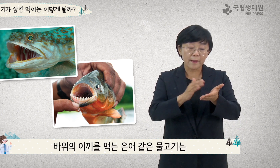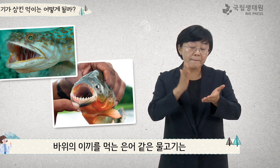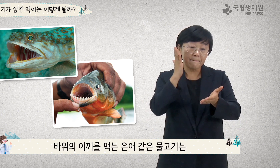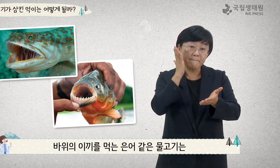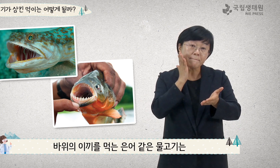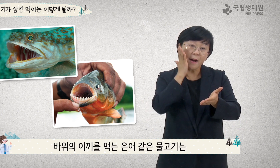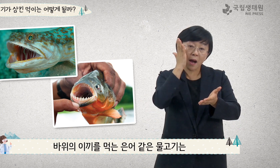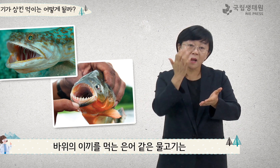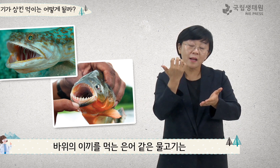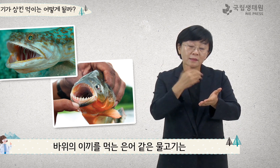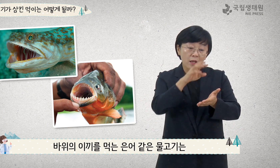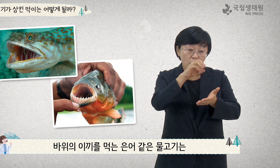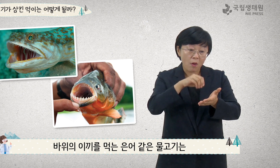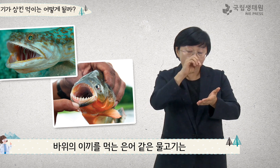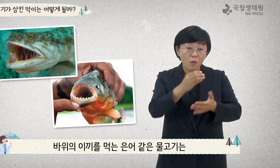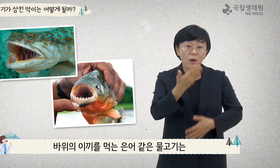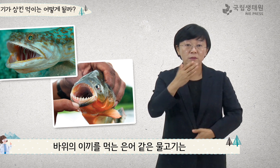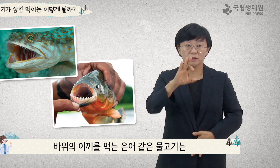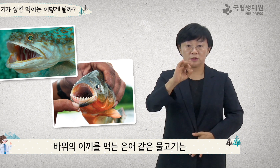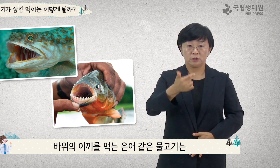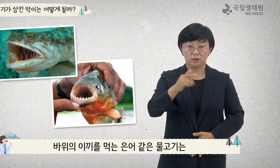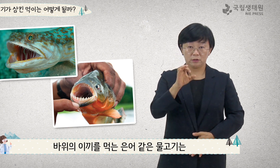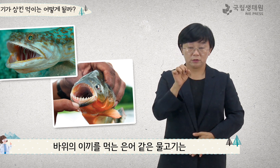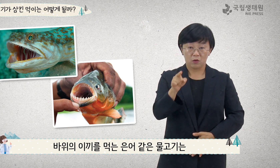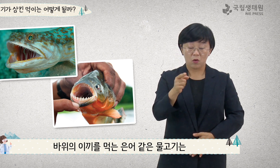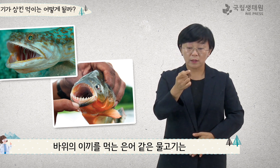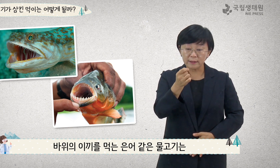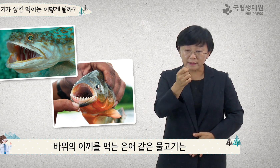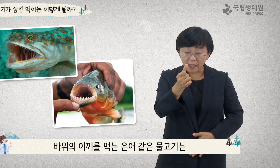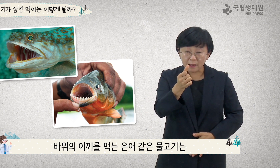바위의 이끼를 먹는 은어 같은 물고기는